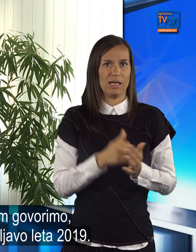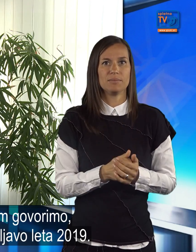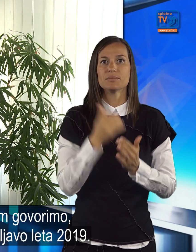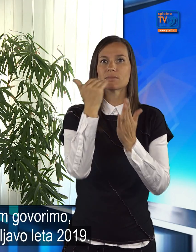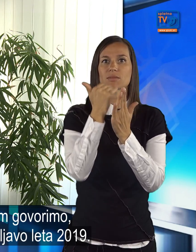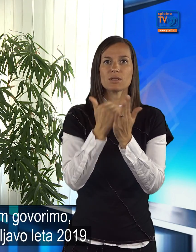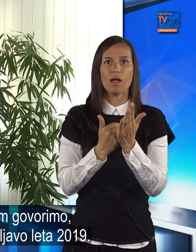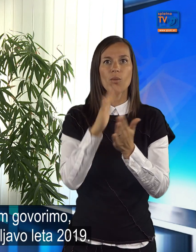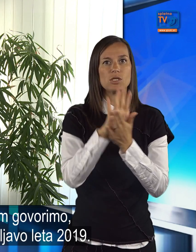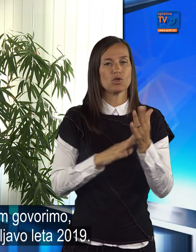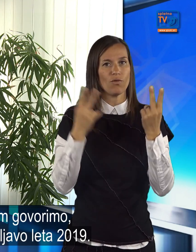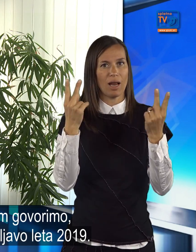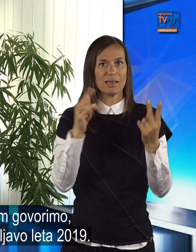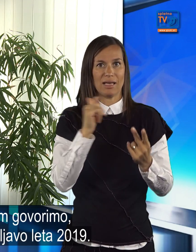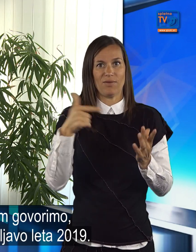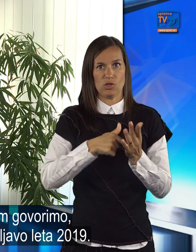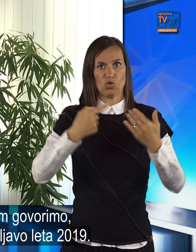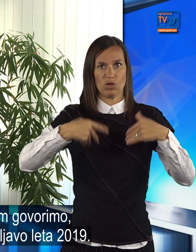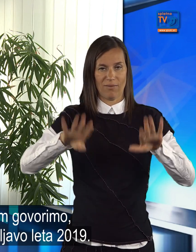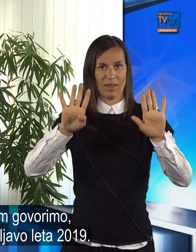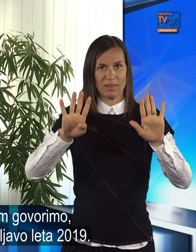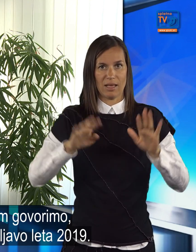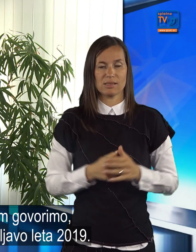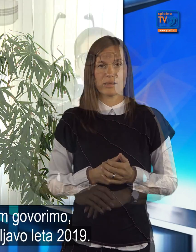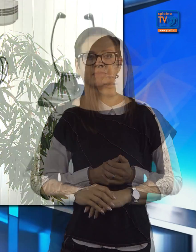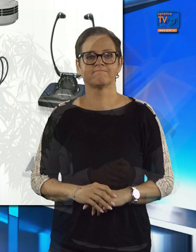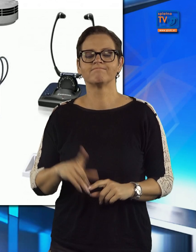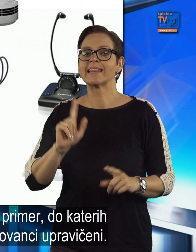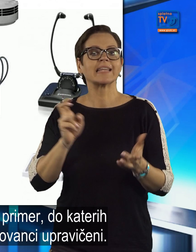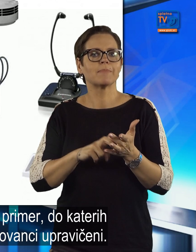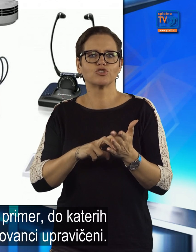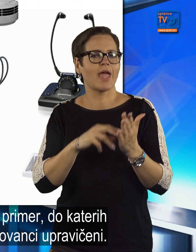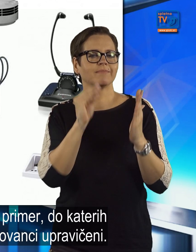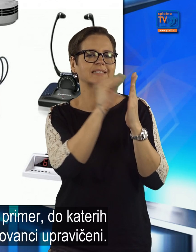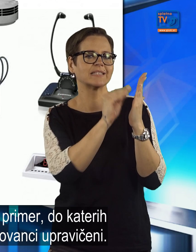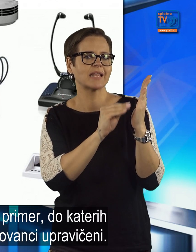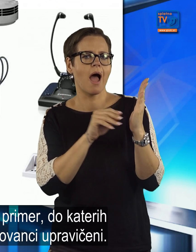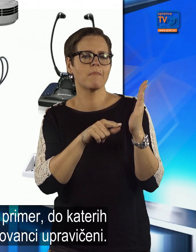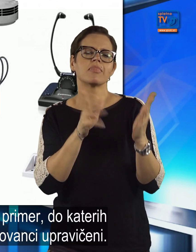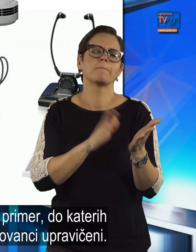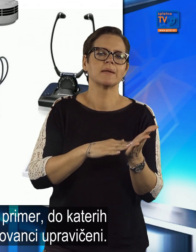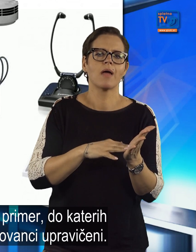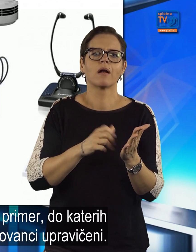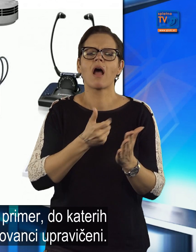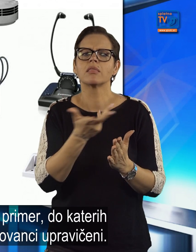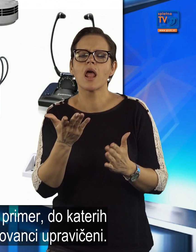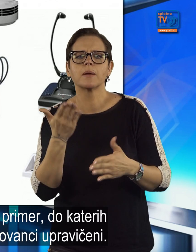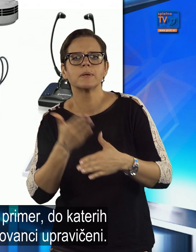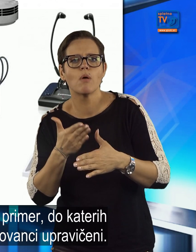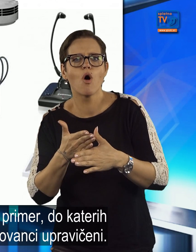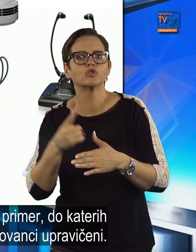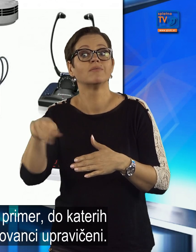Zakon, o katerem govorimo, bo polno stopil v veljavo leta 2019. Ni pa še seznama, na primer, do